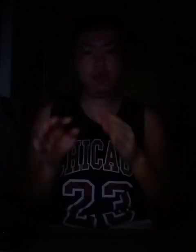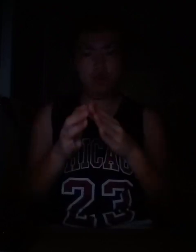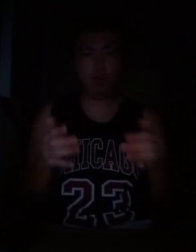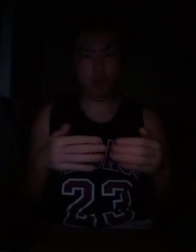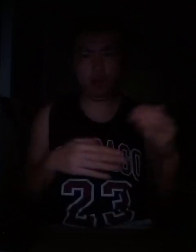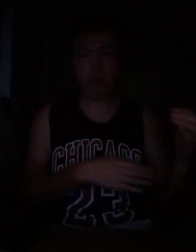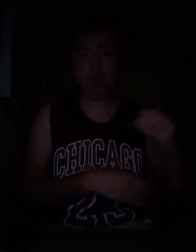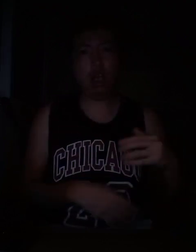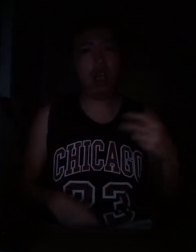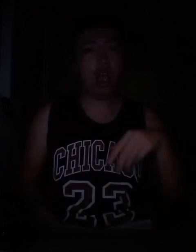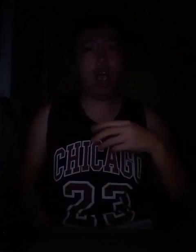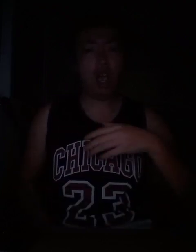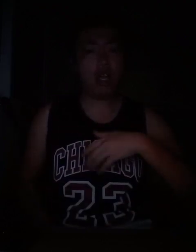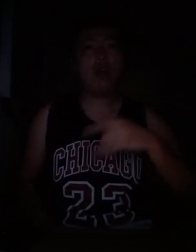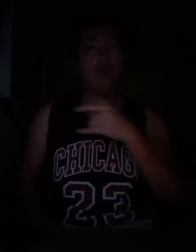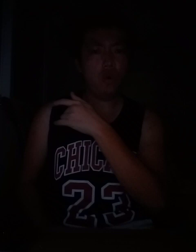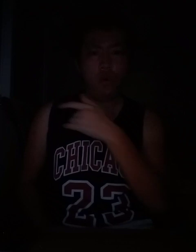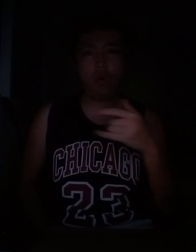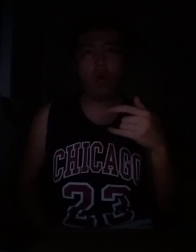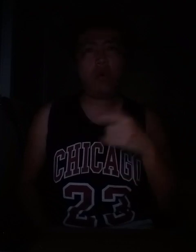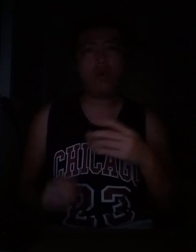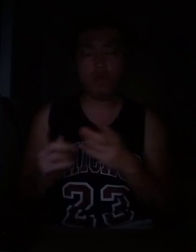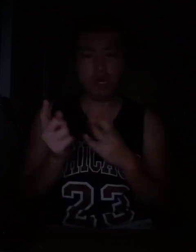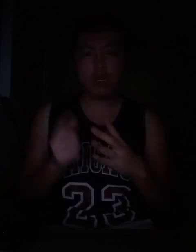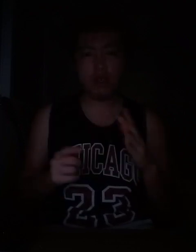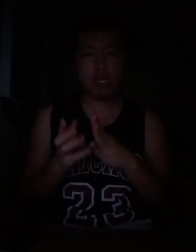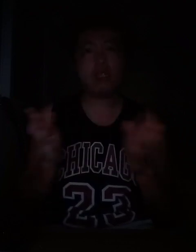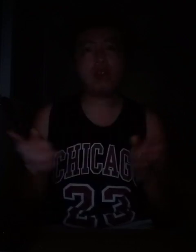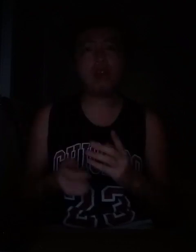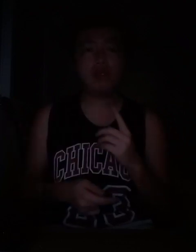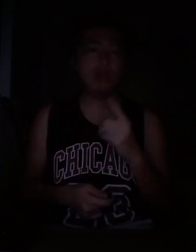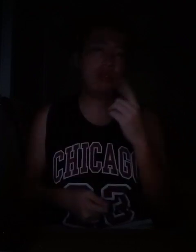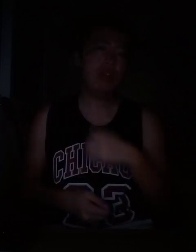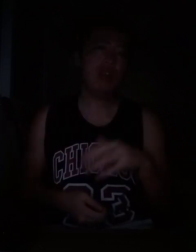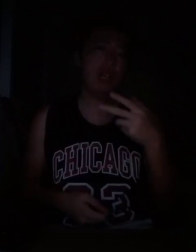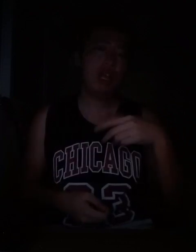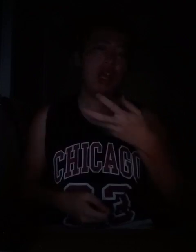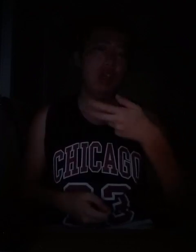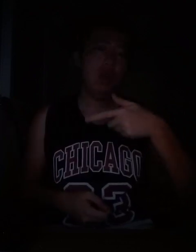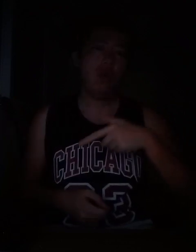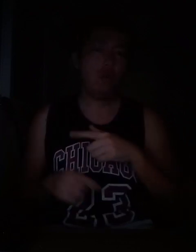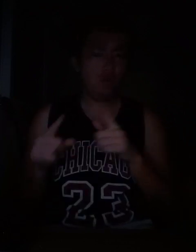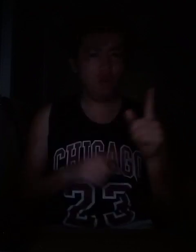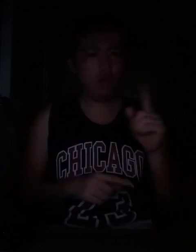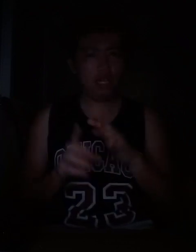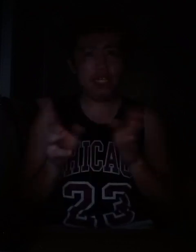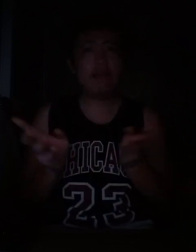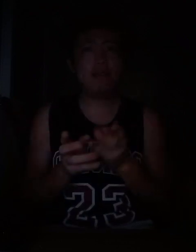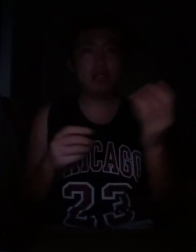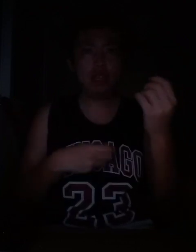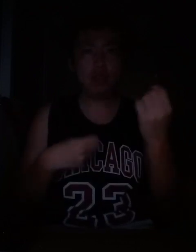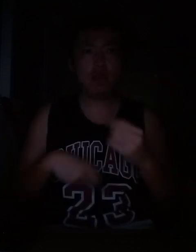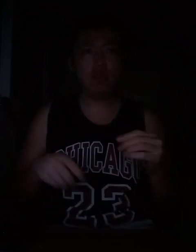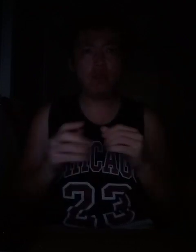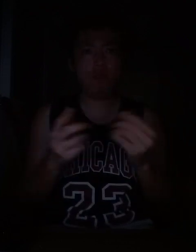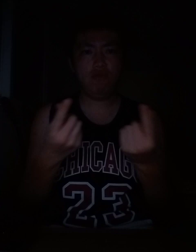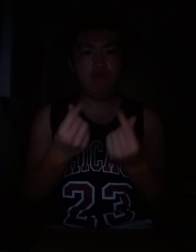입소했습니다. 제가 나와 있는 이곳 명지대학교 용인 캠퍼스 일대는 각국에서 온 잼버리 대원들로 북적이고